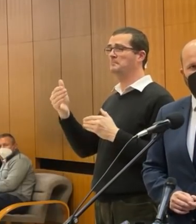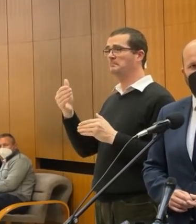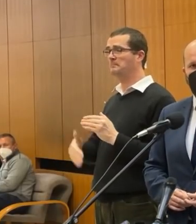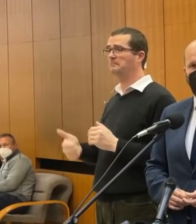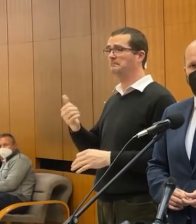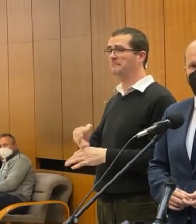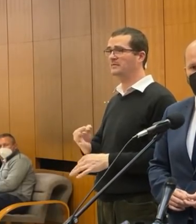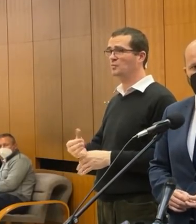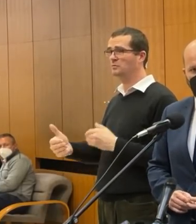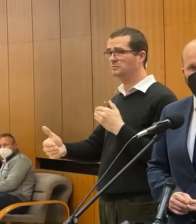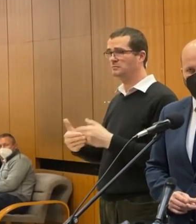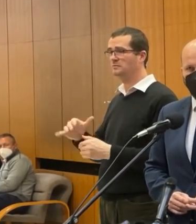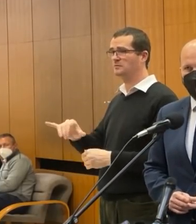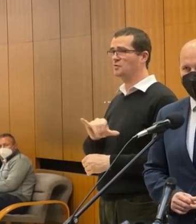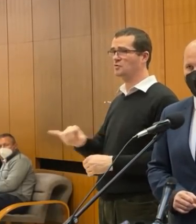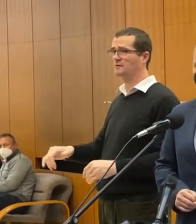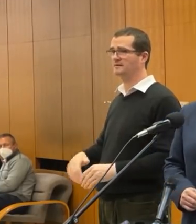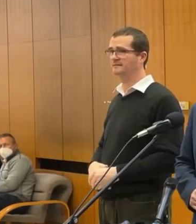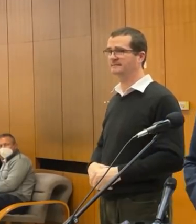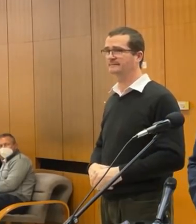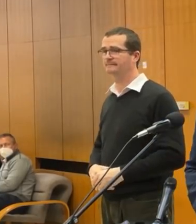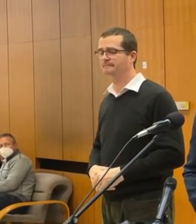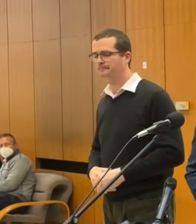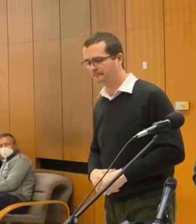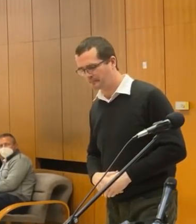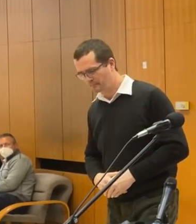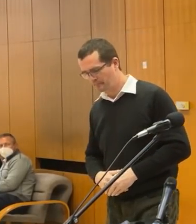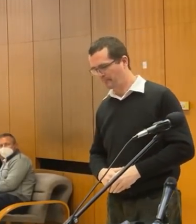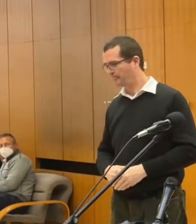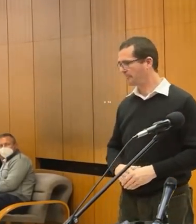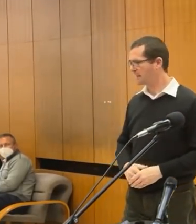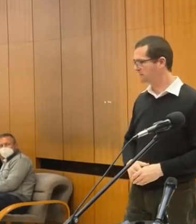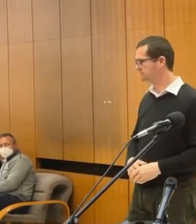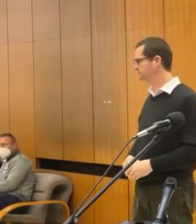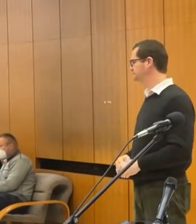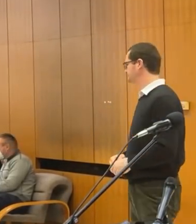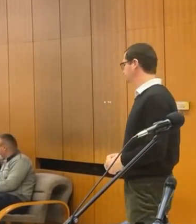posledných minút tohto roka. Ďakujem pekne. Ideme vládnuť.